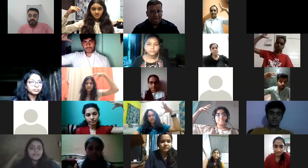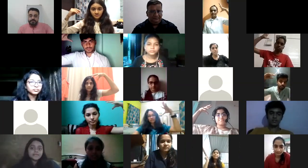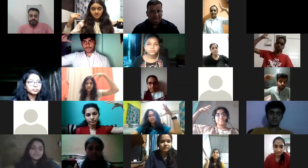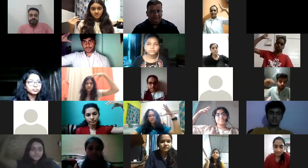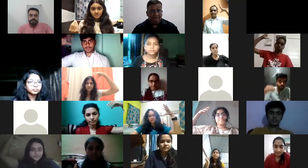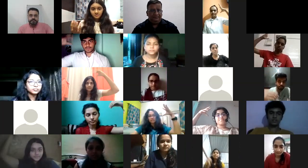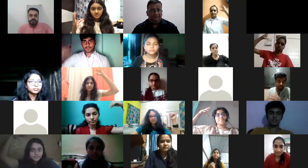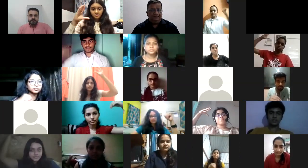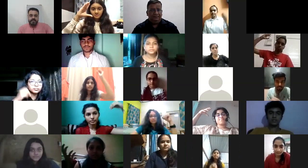इवनिंग,